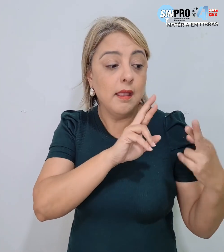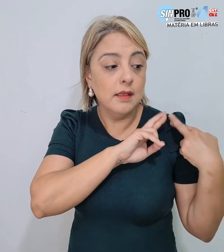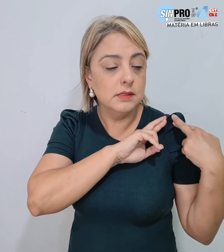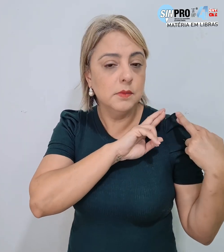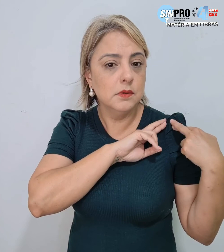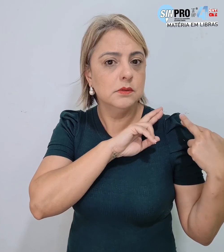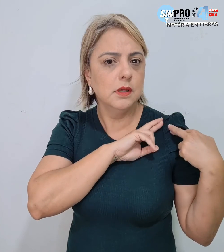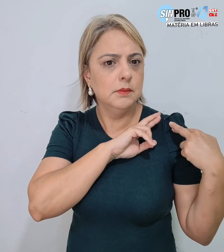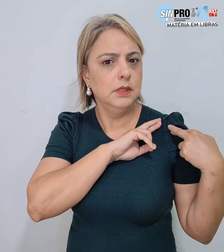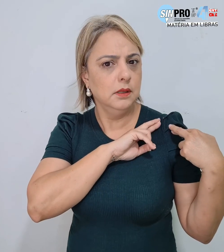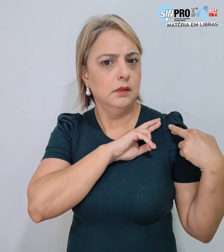responsabilidade